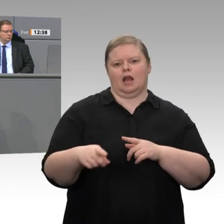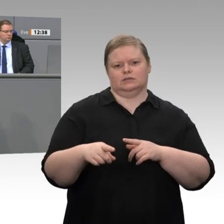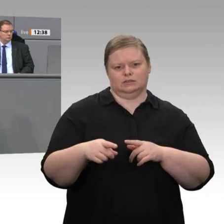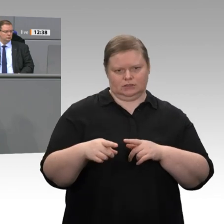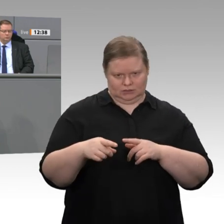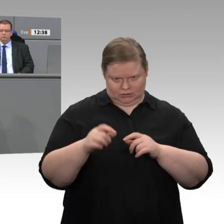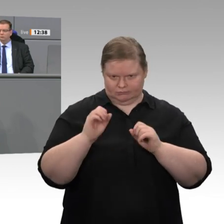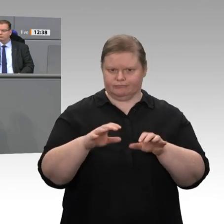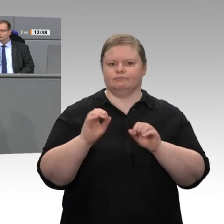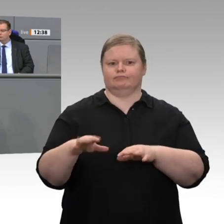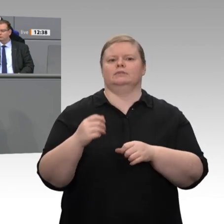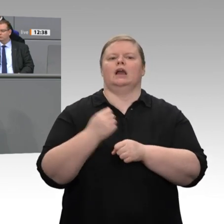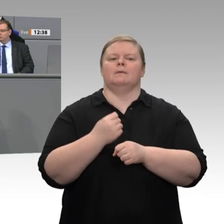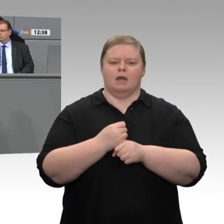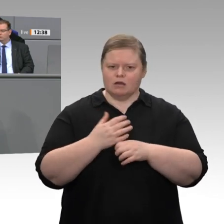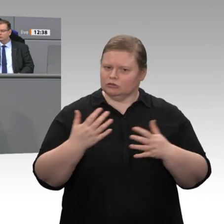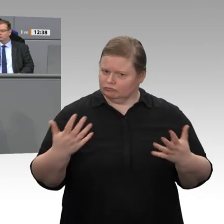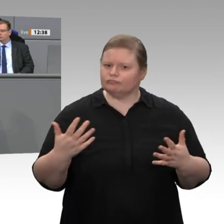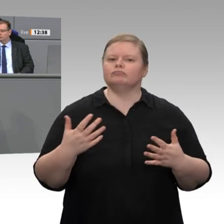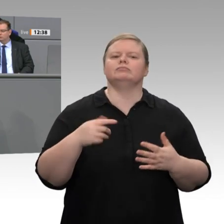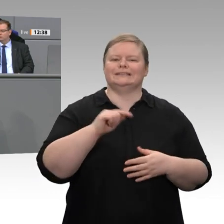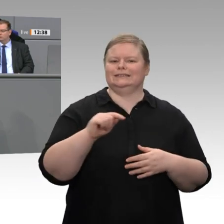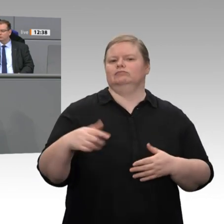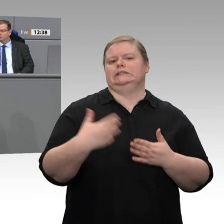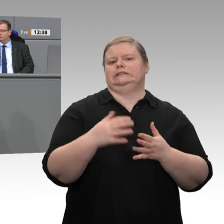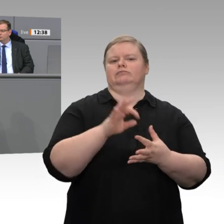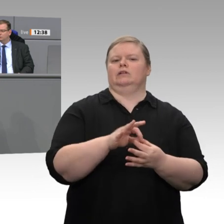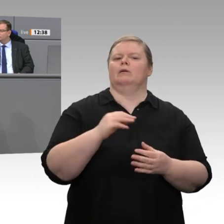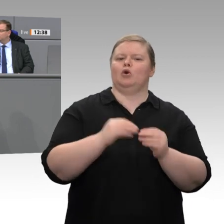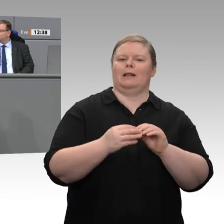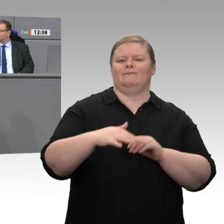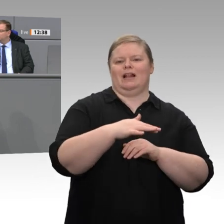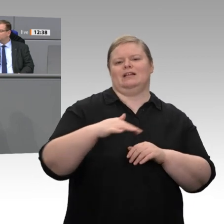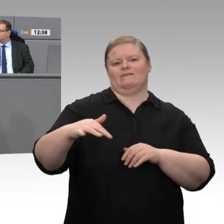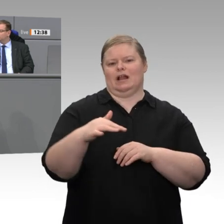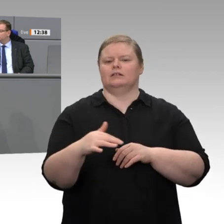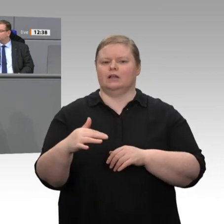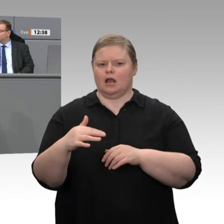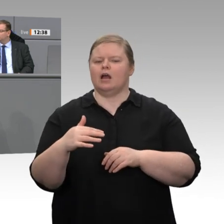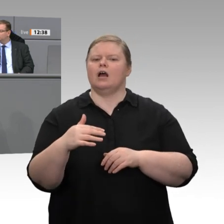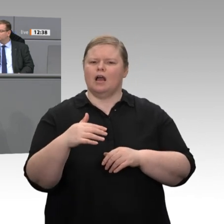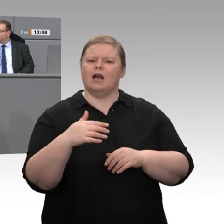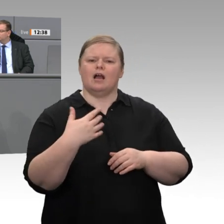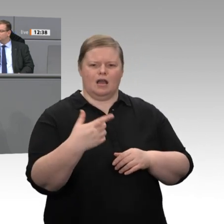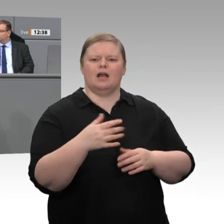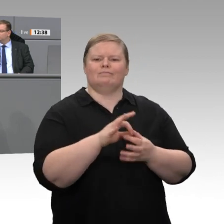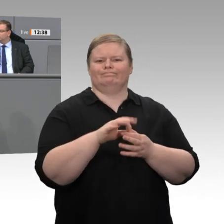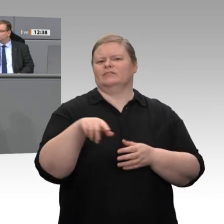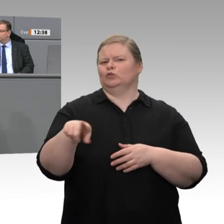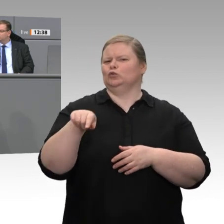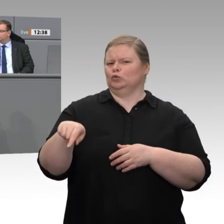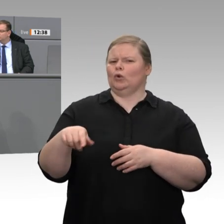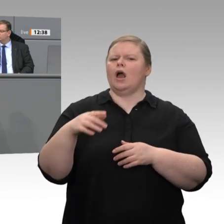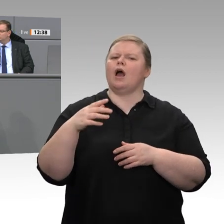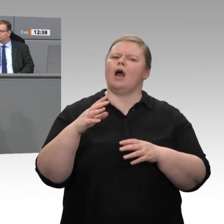erlassen, die genau die Problemfälle behandeln, die bisher bei der Anwendung des Artikels 116 Absatz 2, ich sage